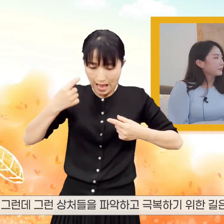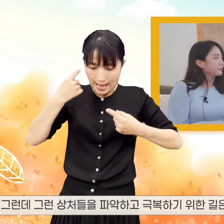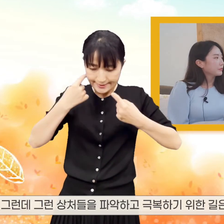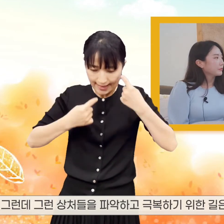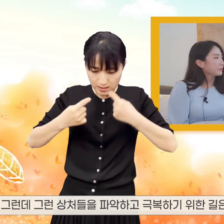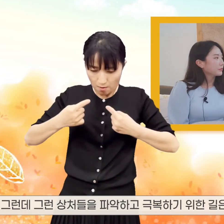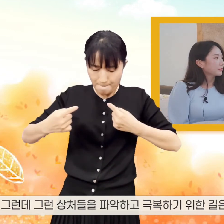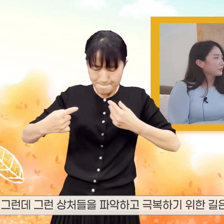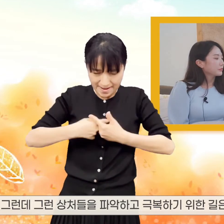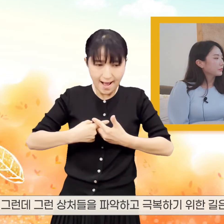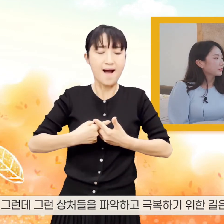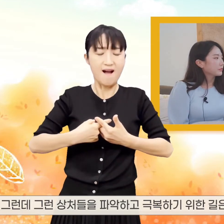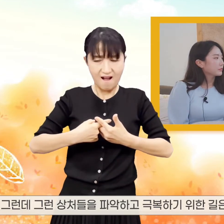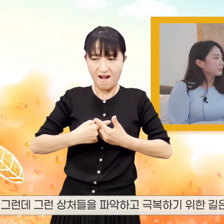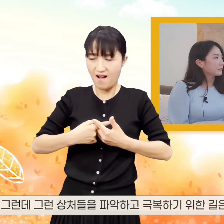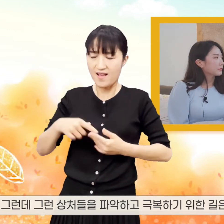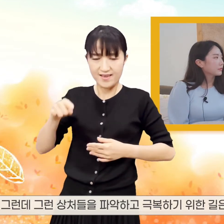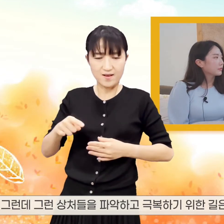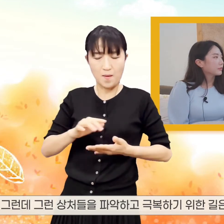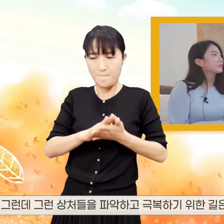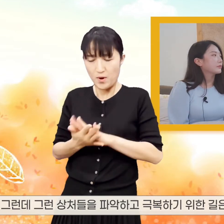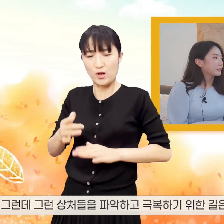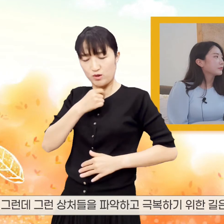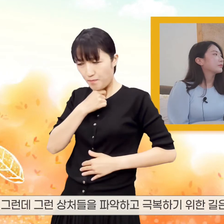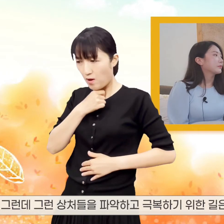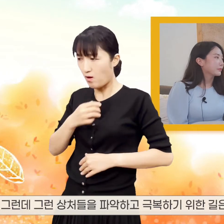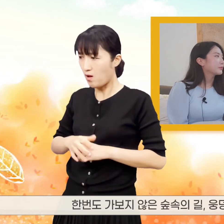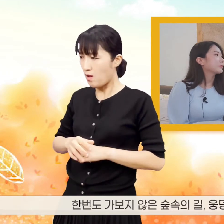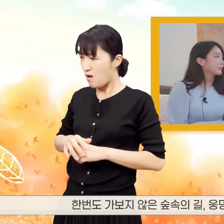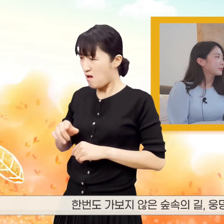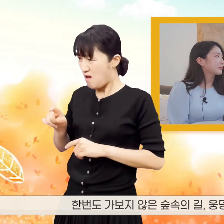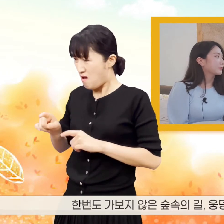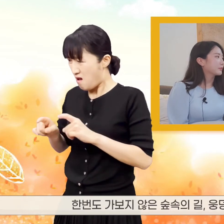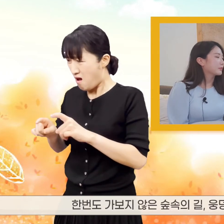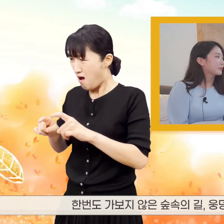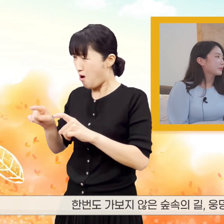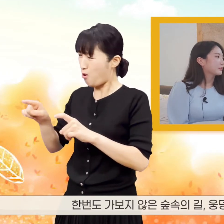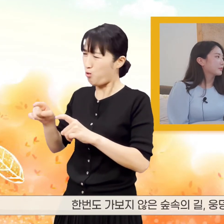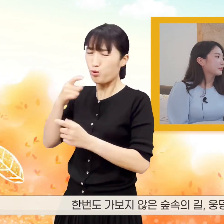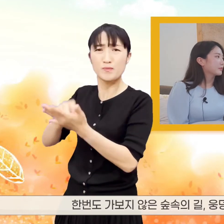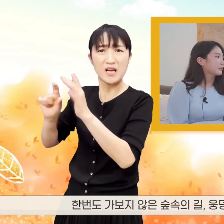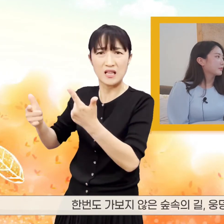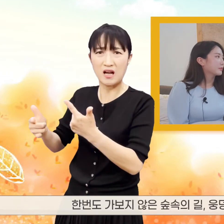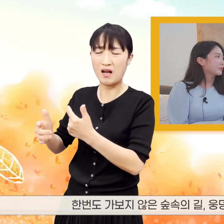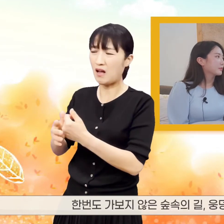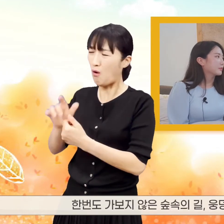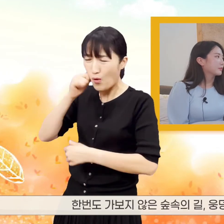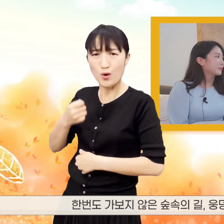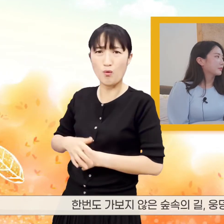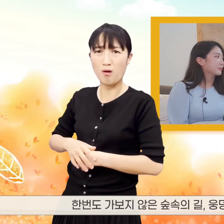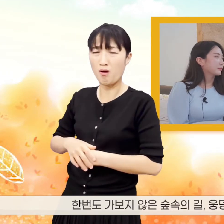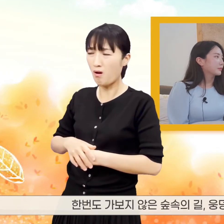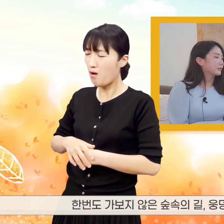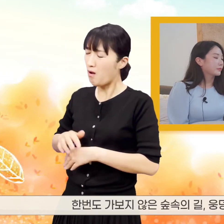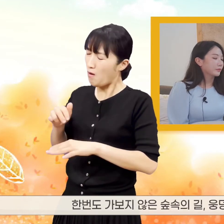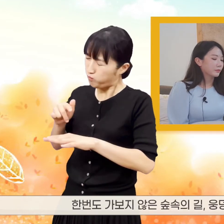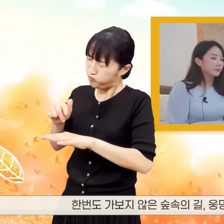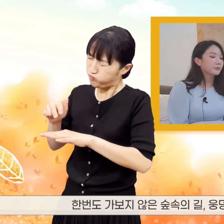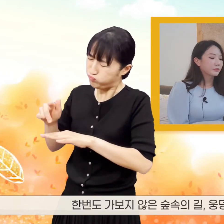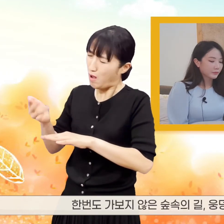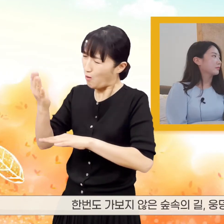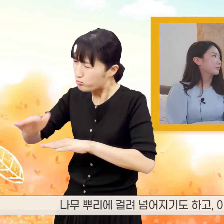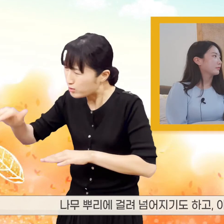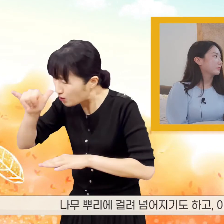파악하고 이제 극복하기 위한 그 길은 굉장히 험난한 길이 되는 거죠. 한 번도 가보지 않은 숲속의 길 가다가 웅덩이도